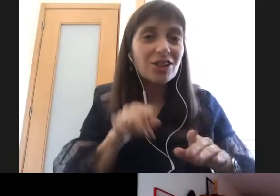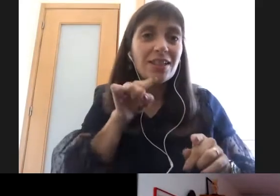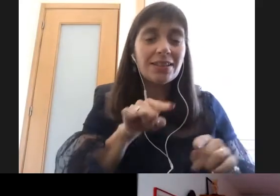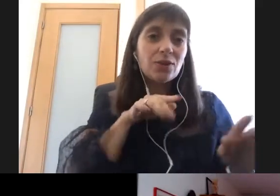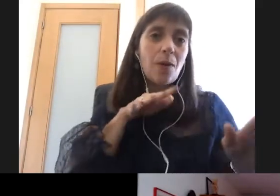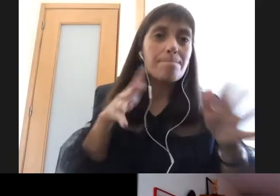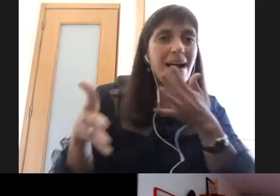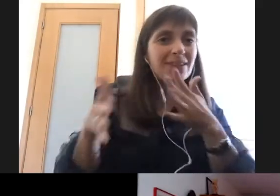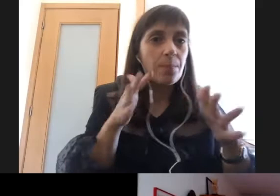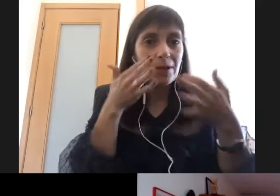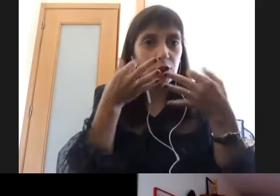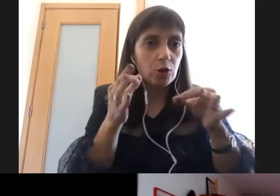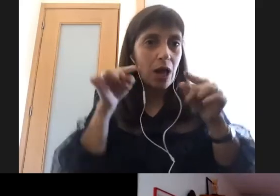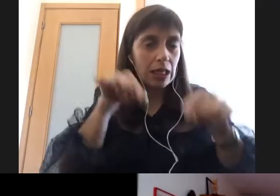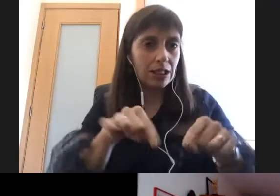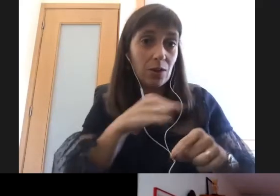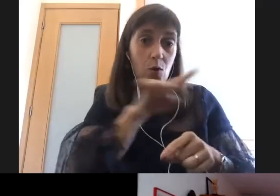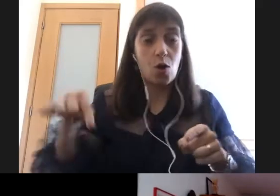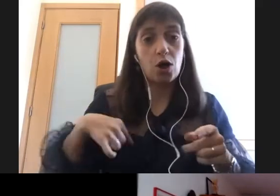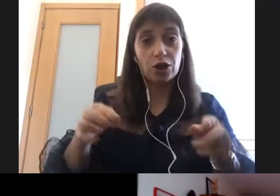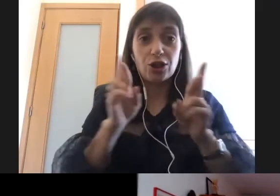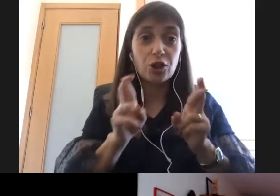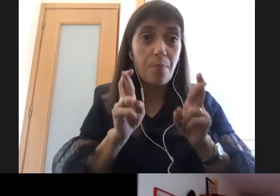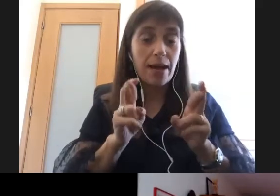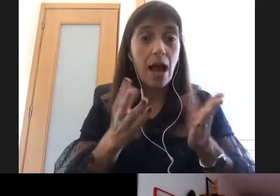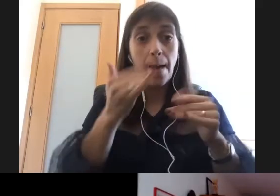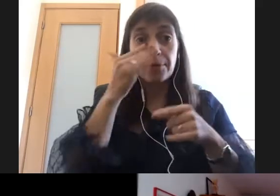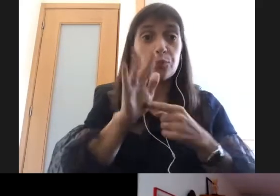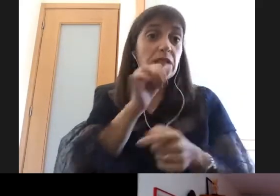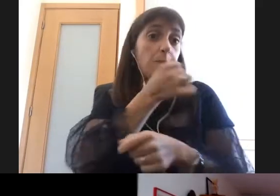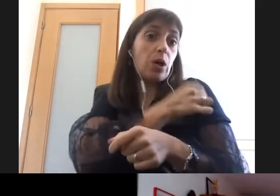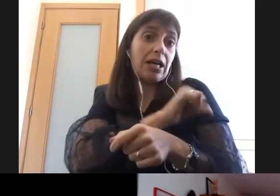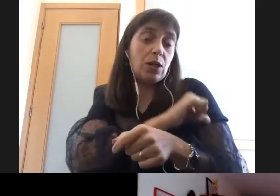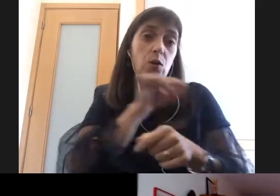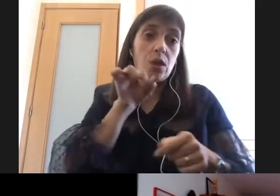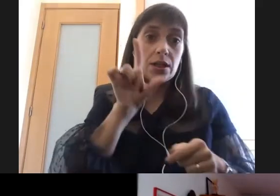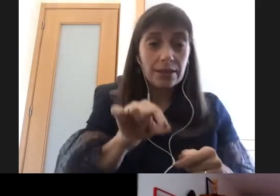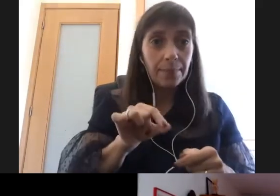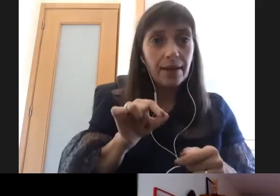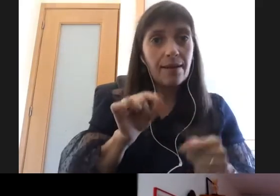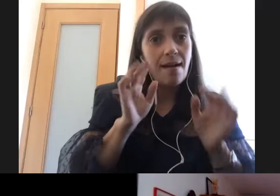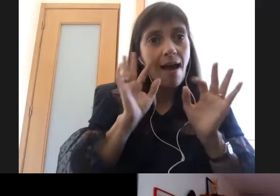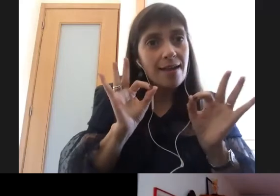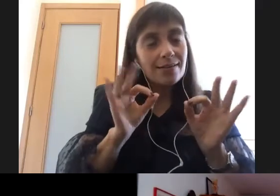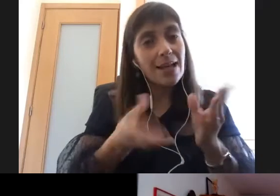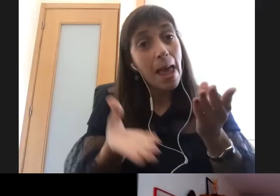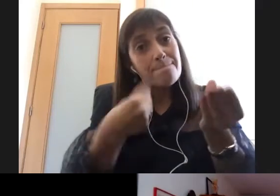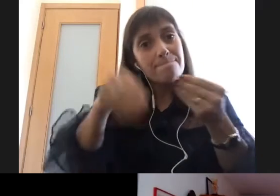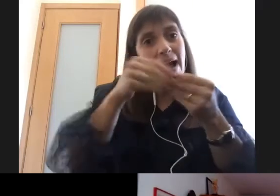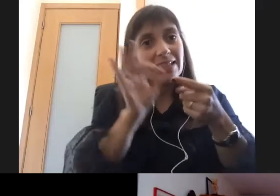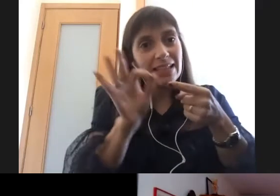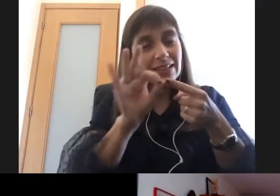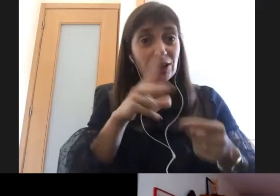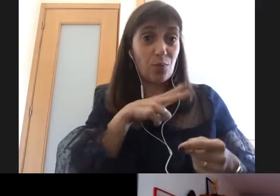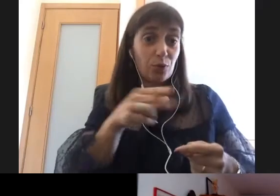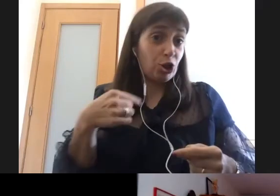natural ou esperado, coisa que no Rio é assim. Então, é mais um traço português que eu não tinha